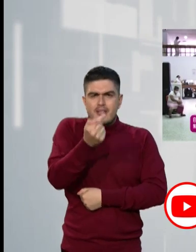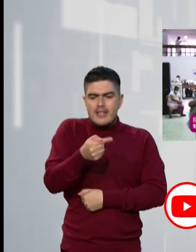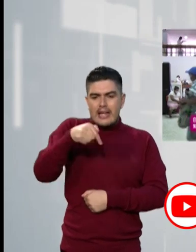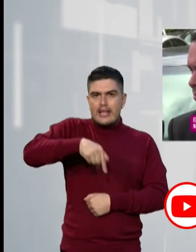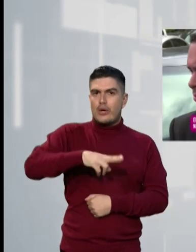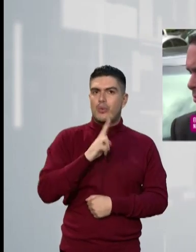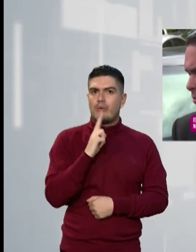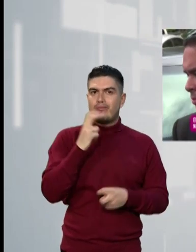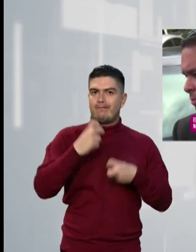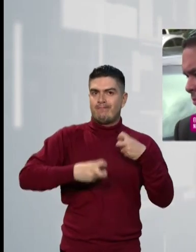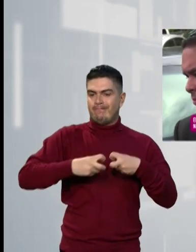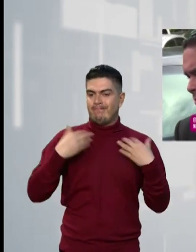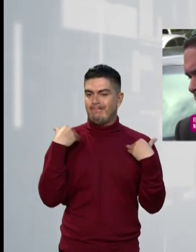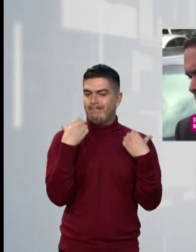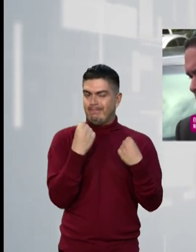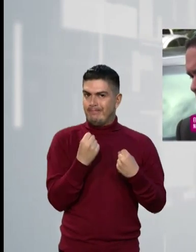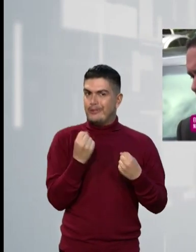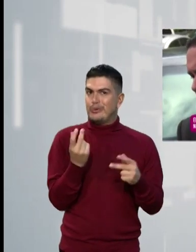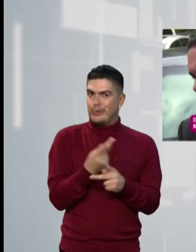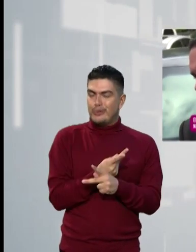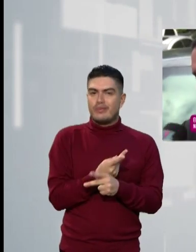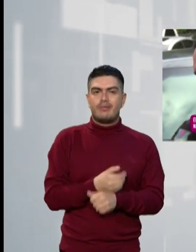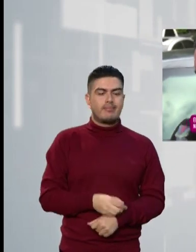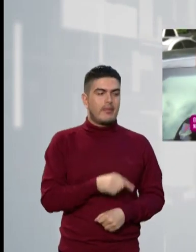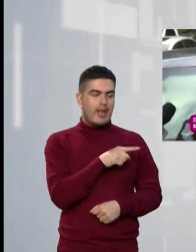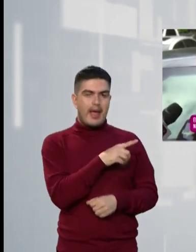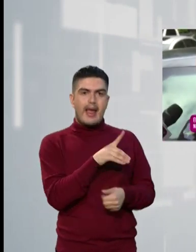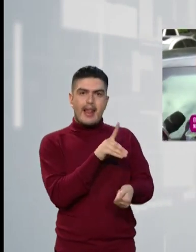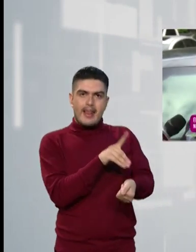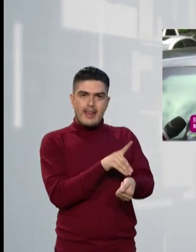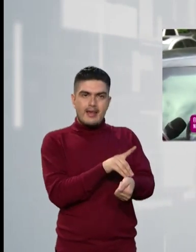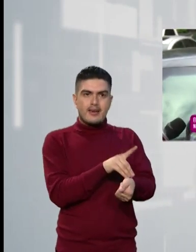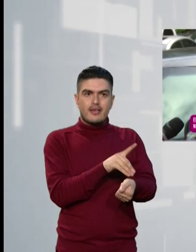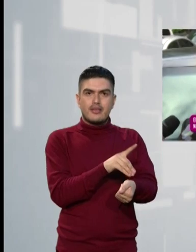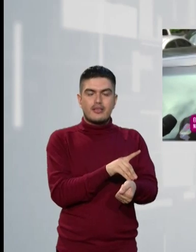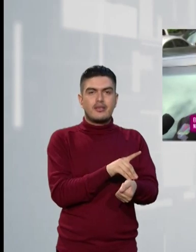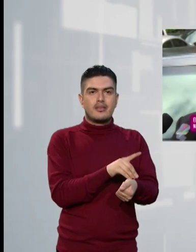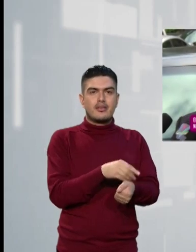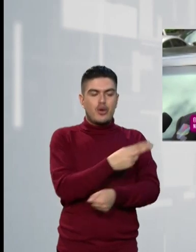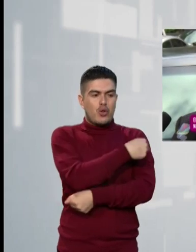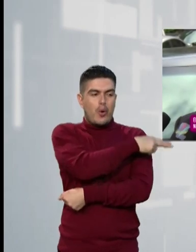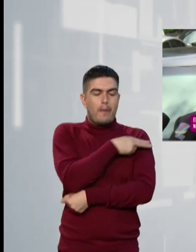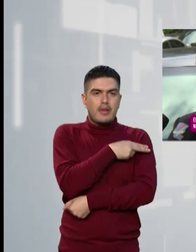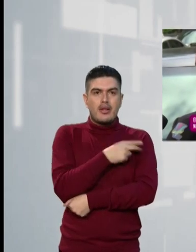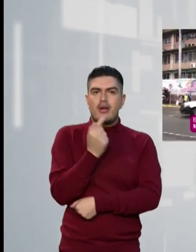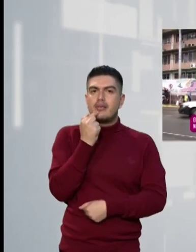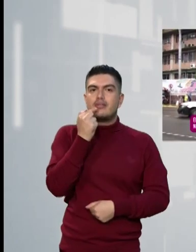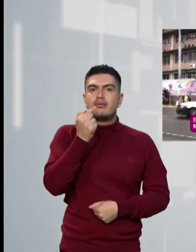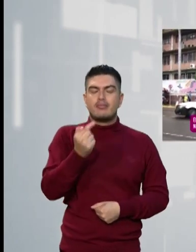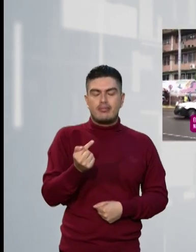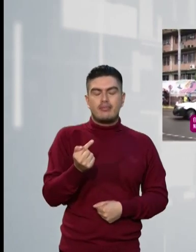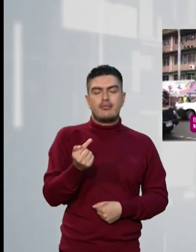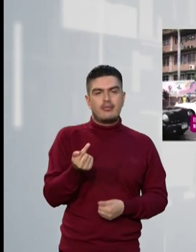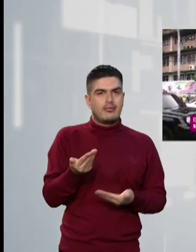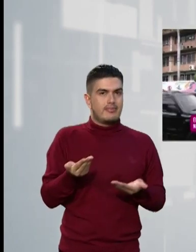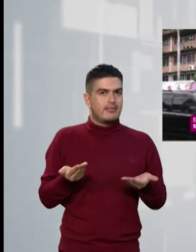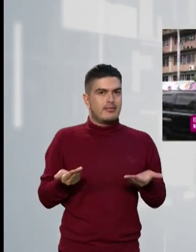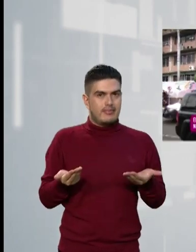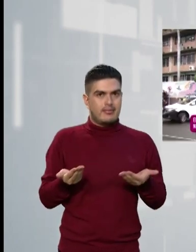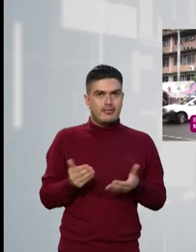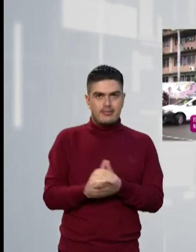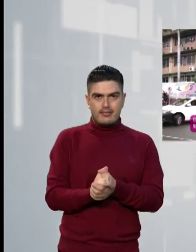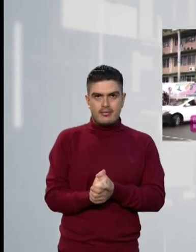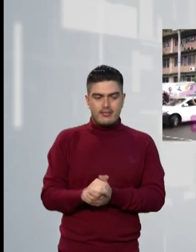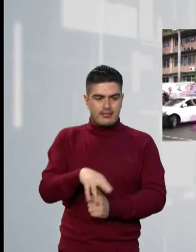es crítica el director de hospitales de la secretaría de salud el Dr Raúl barona manifiesta que la situación en los